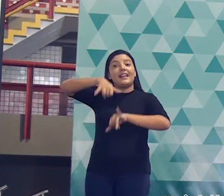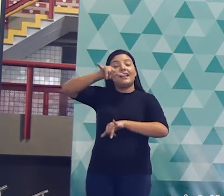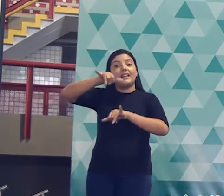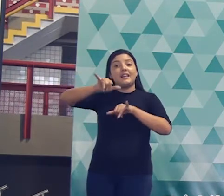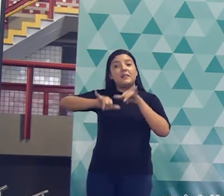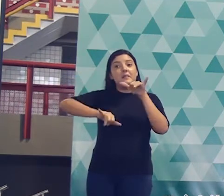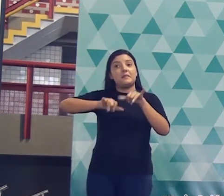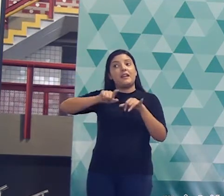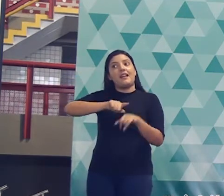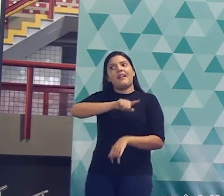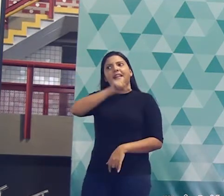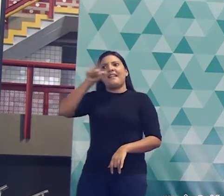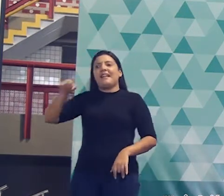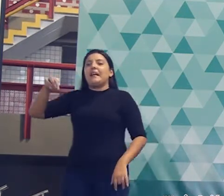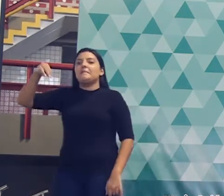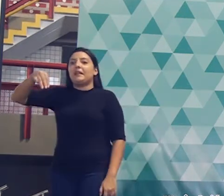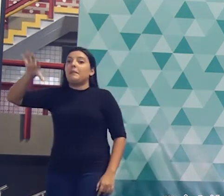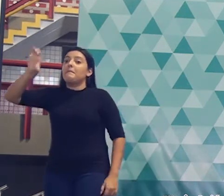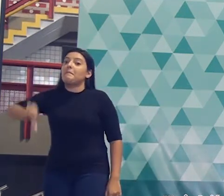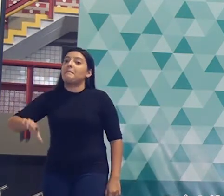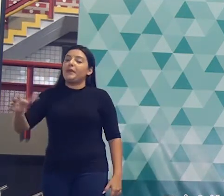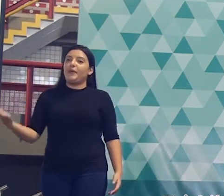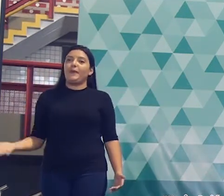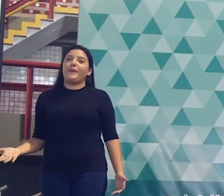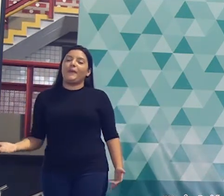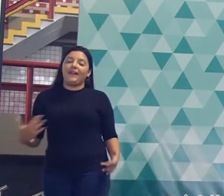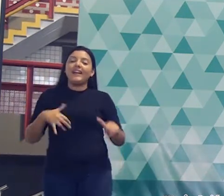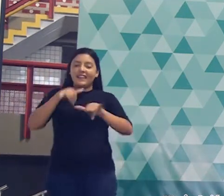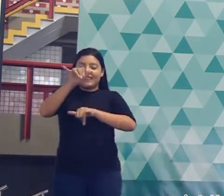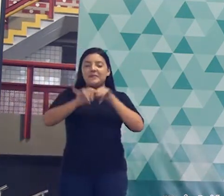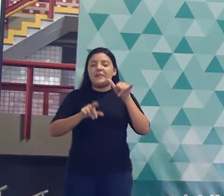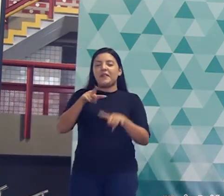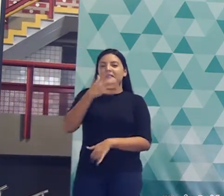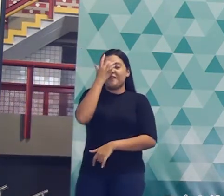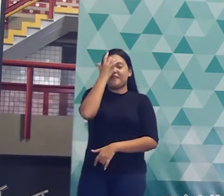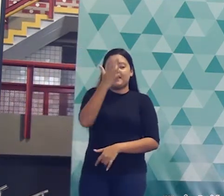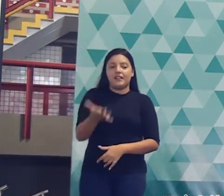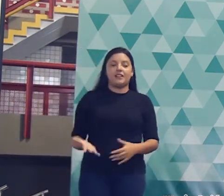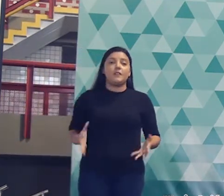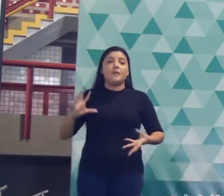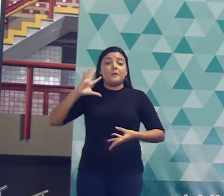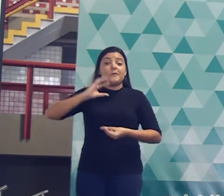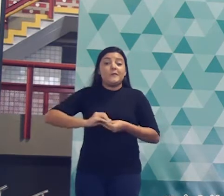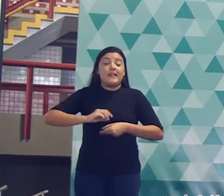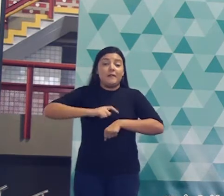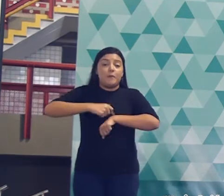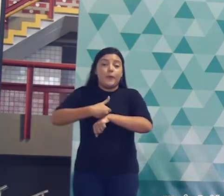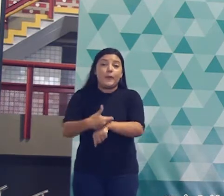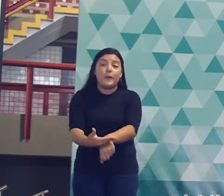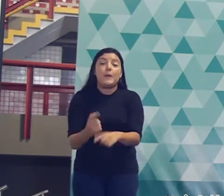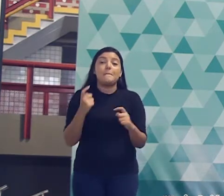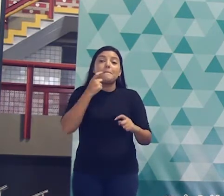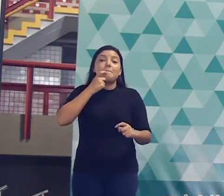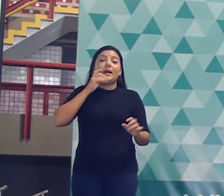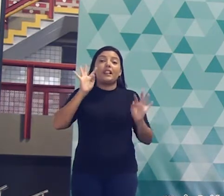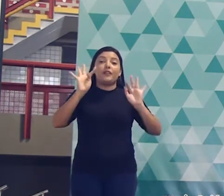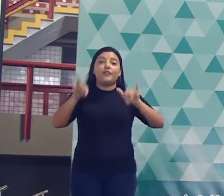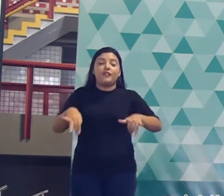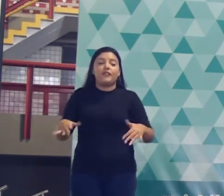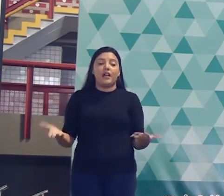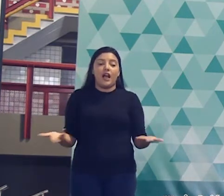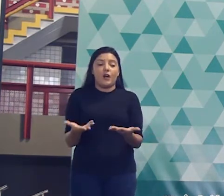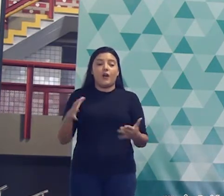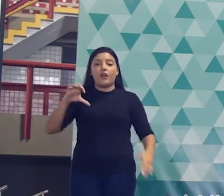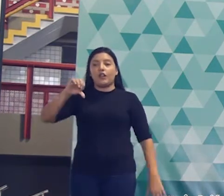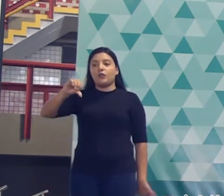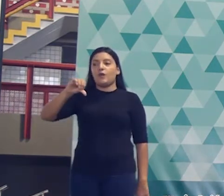é na química. Quando a gente chega na matemática, o negócio não é complicado. Mas na química, tudo muito fácil. Ó, para a gente concluir, que já está chegando no nosso horário, vamos aqui para a nona questão.